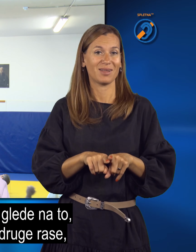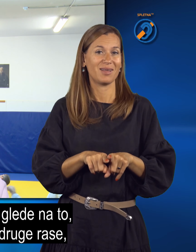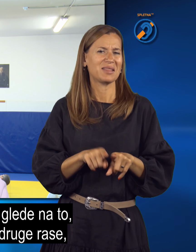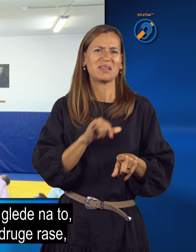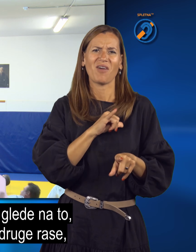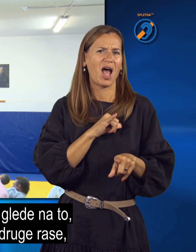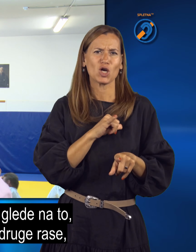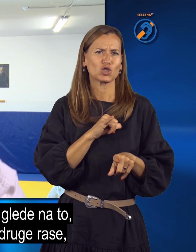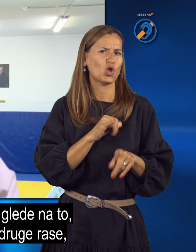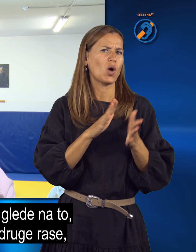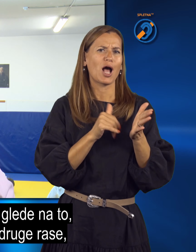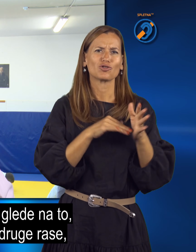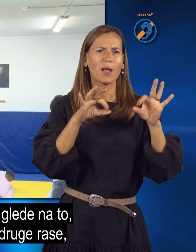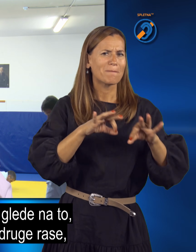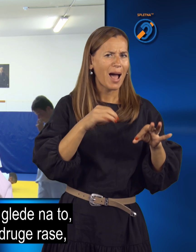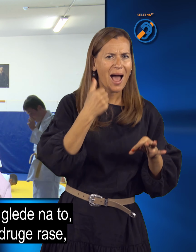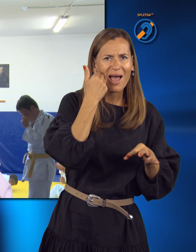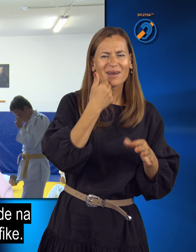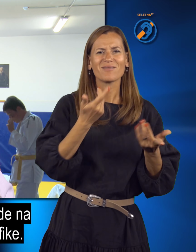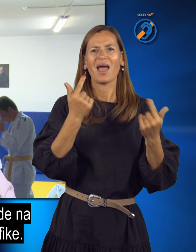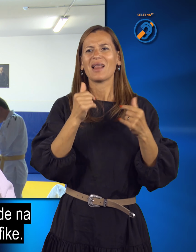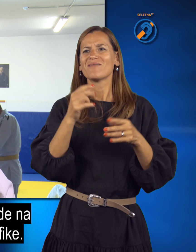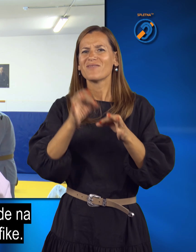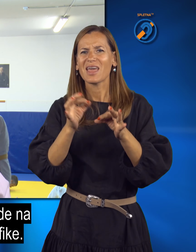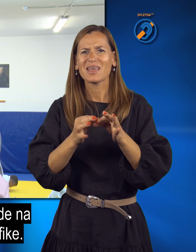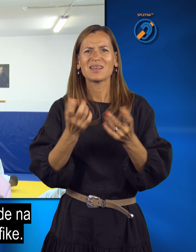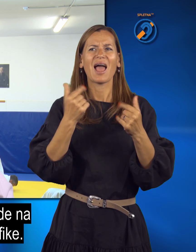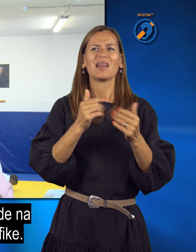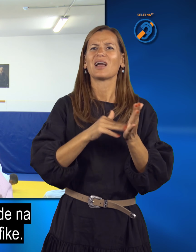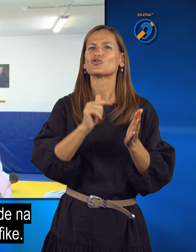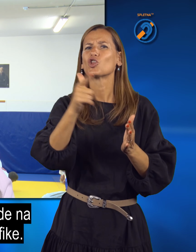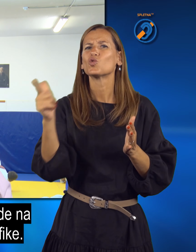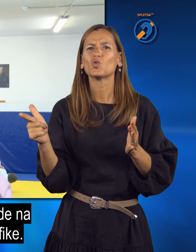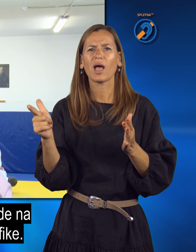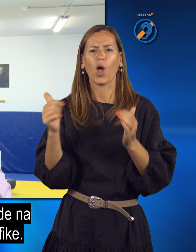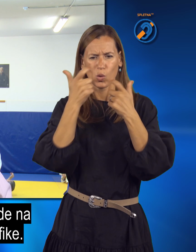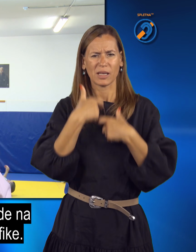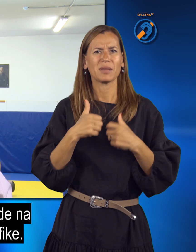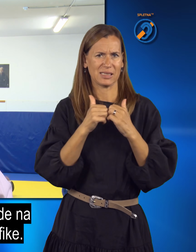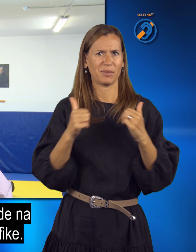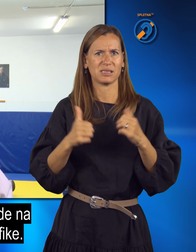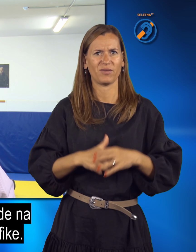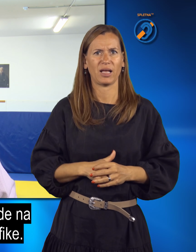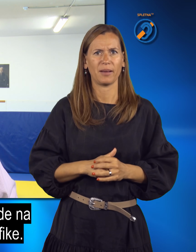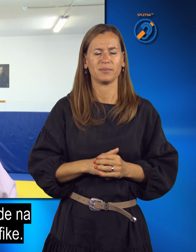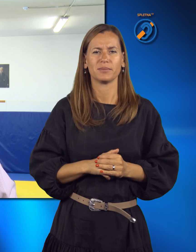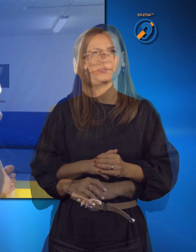ali smo, ne vem, katerekoli rase ali vere ali katerekoli druge naše osebne specifike.